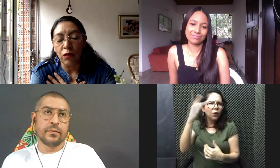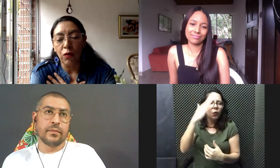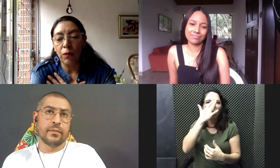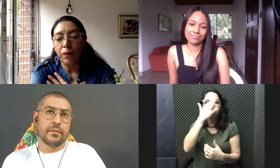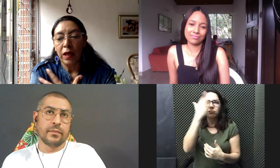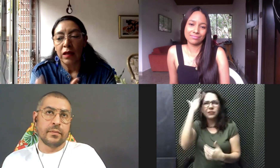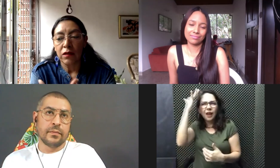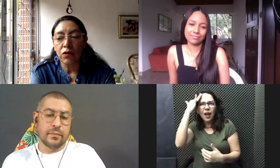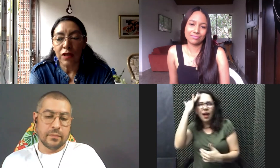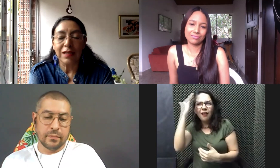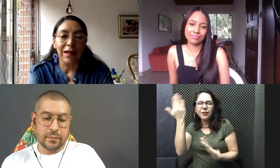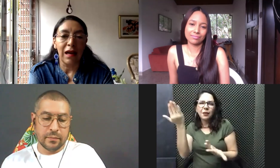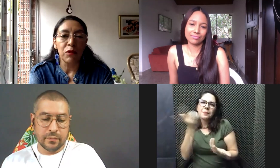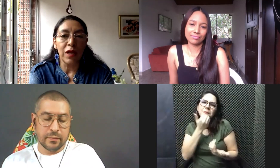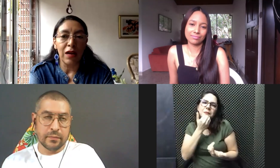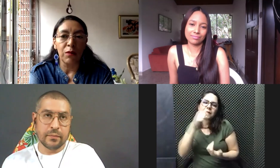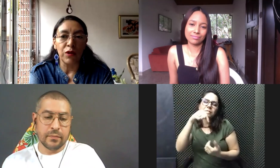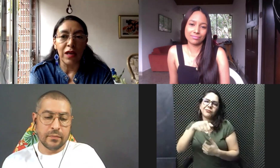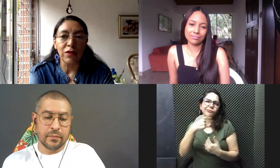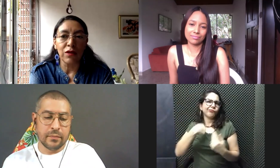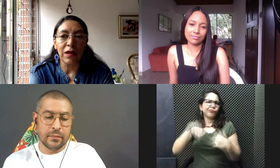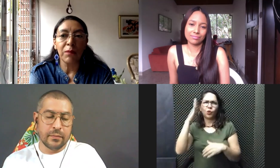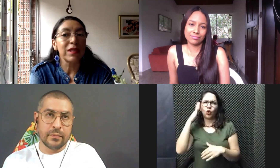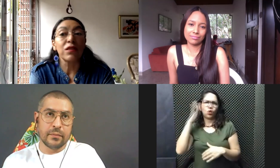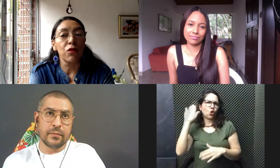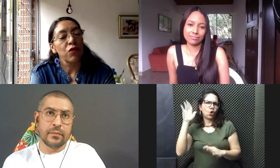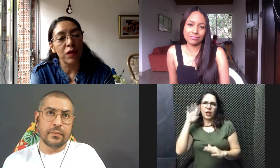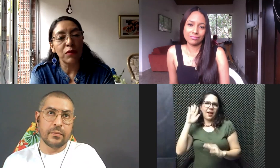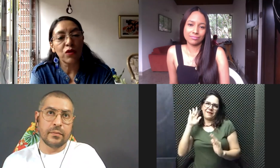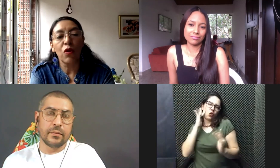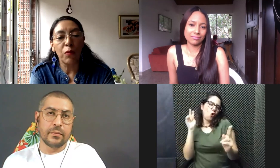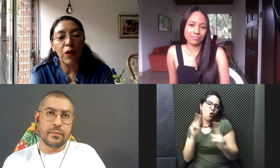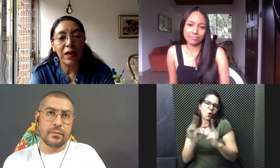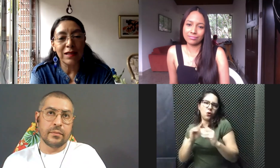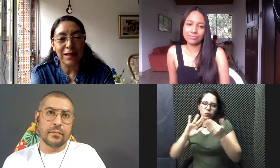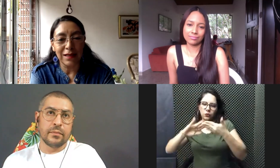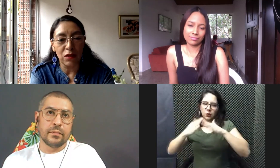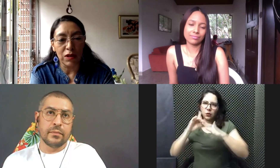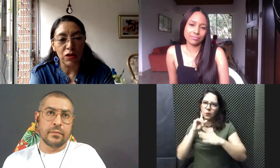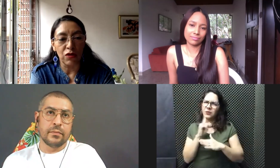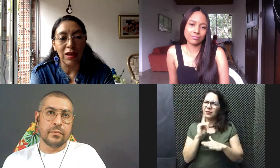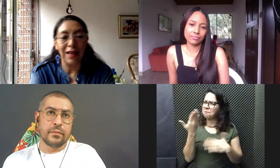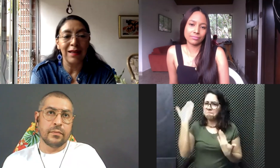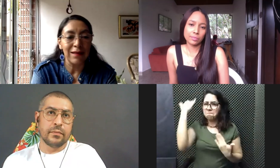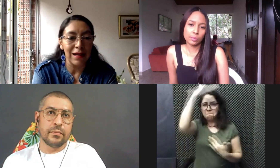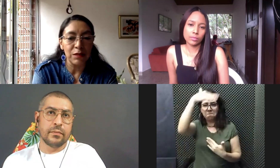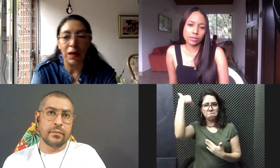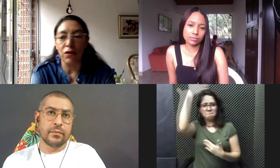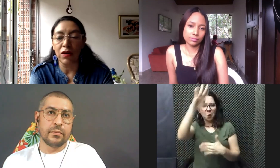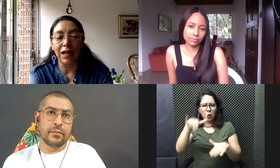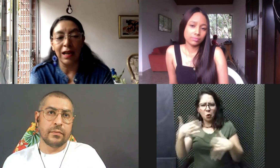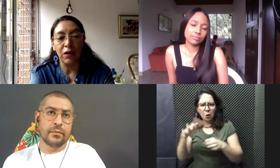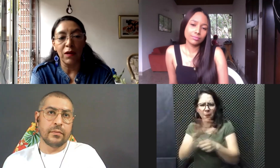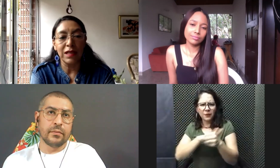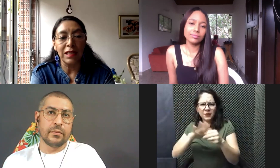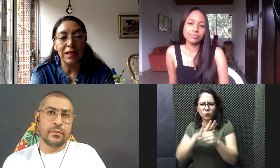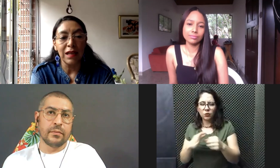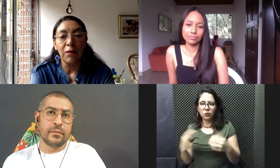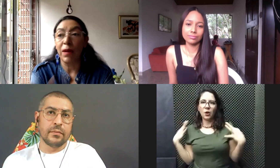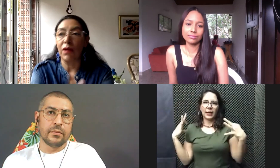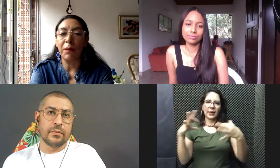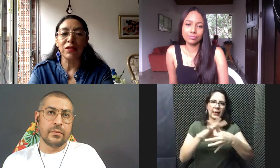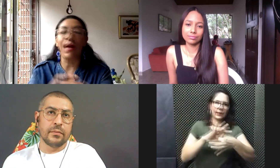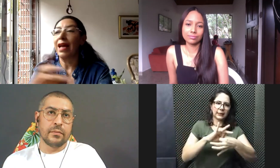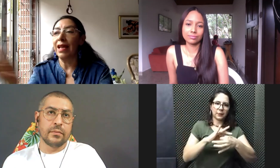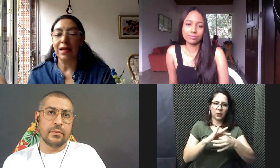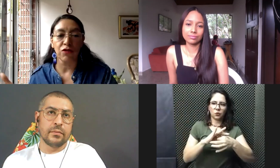que no nos acercamos a la comunidad sorda, pues desconocemos cómo es esa situación entre el español y la lengua de señas